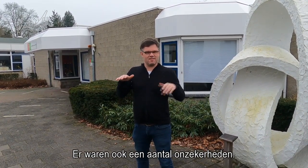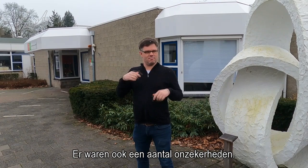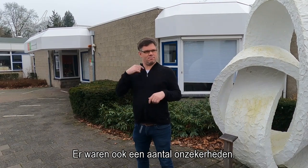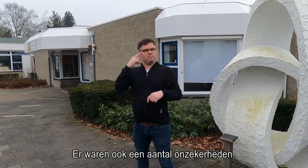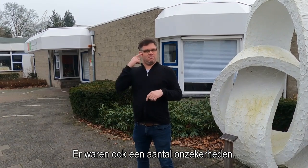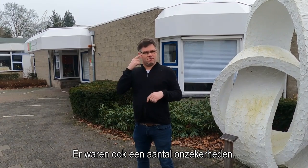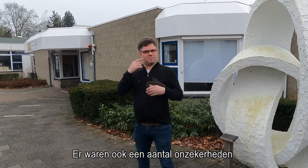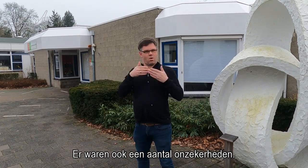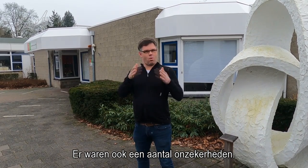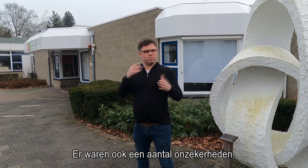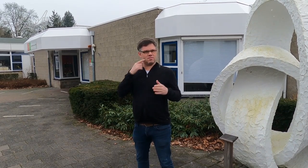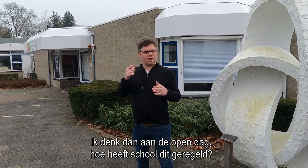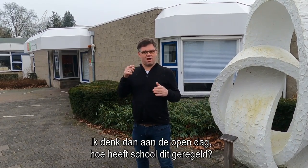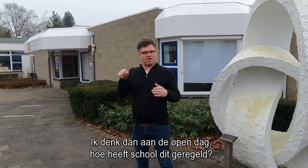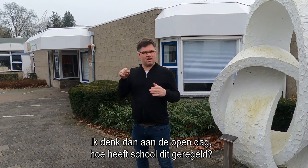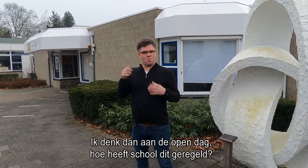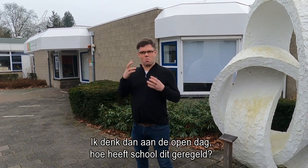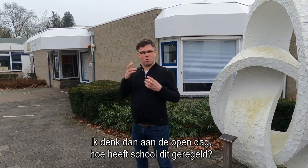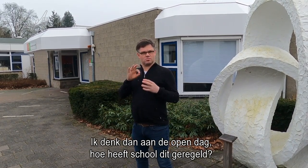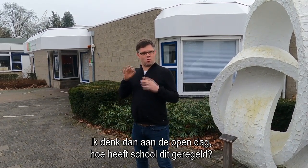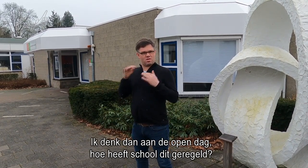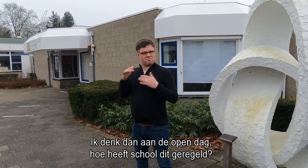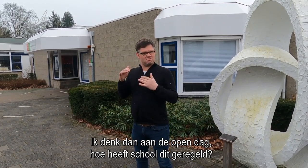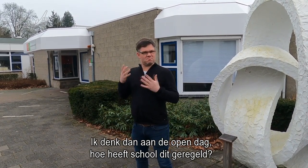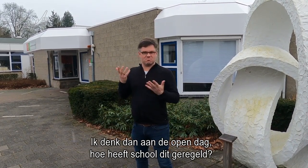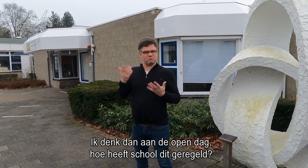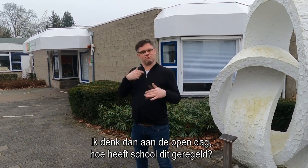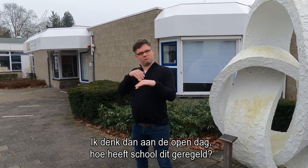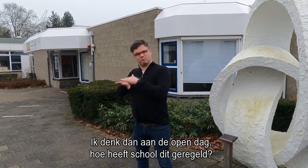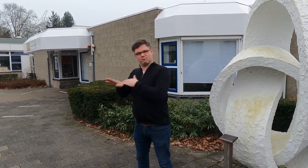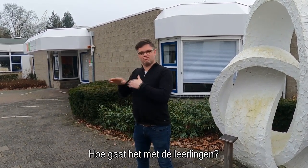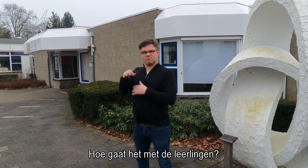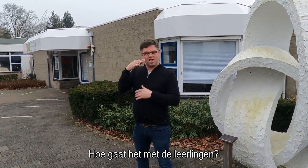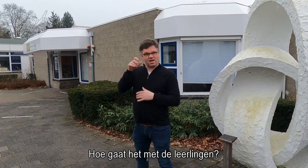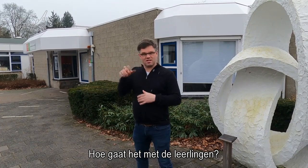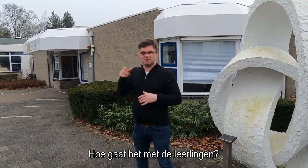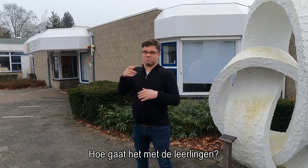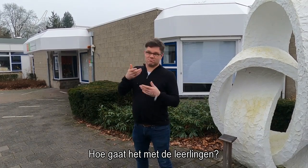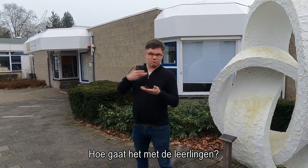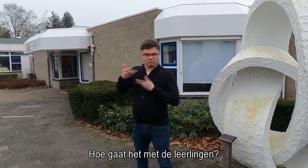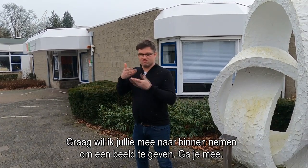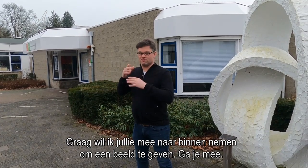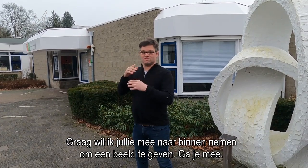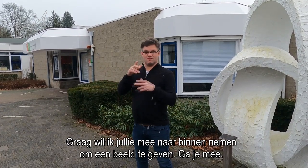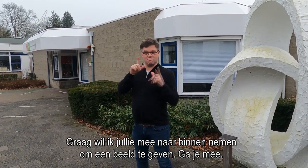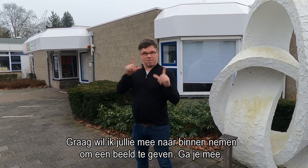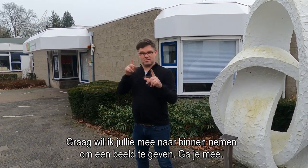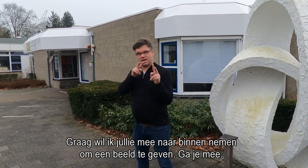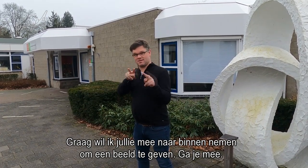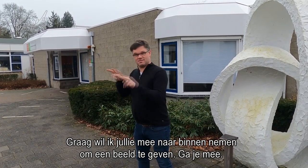aantal onzekerheden. Ik denk dan aan de open dag, hoe heeft school dit geregeld, hoe gaat het met de leerlingen? Graag wil ik jullie mee naar binnen nemen om een